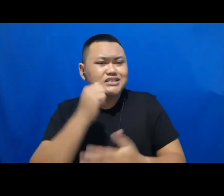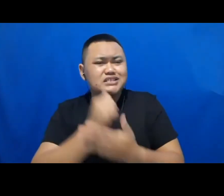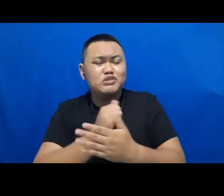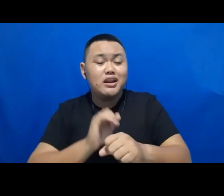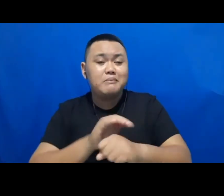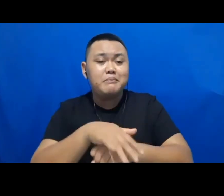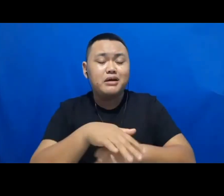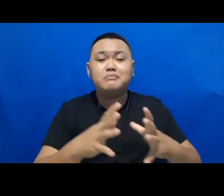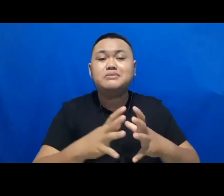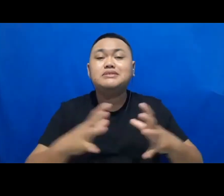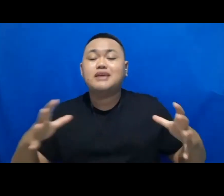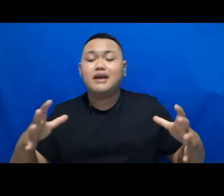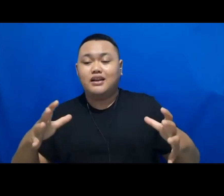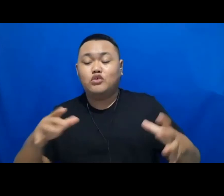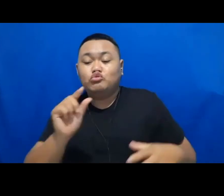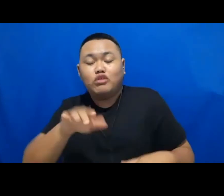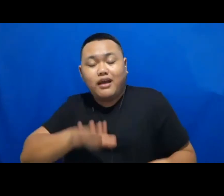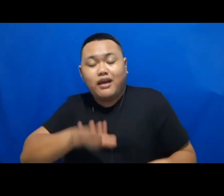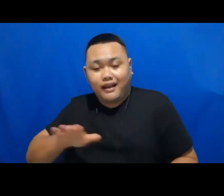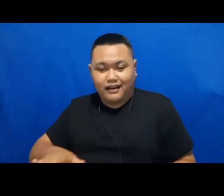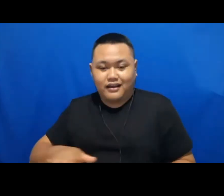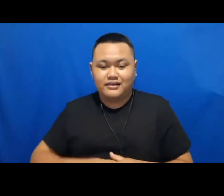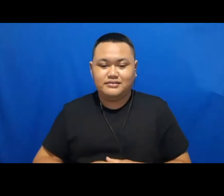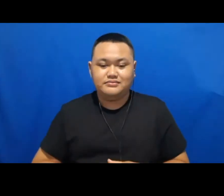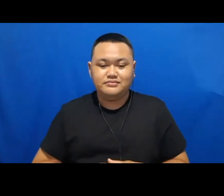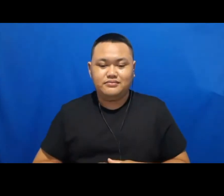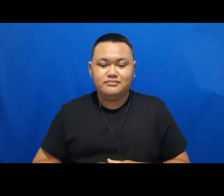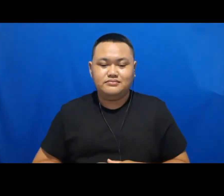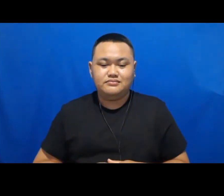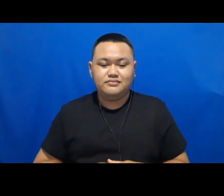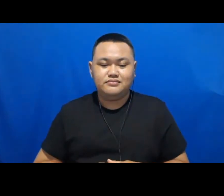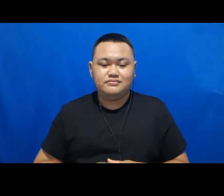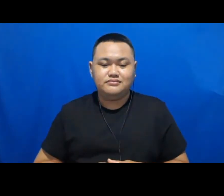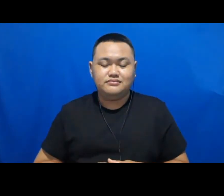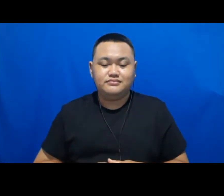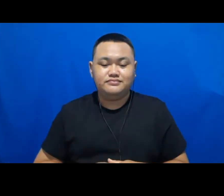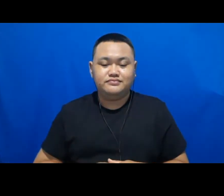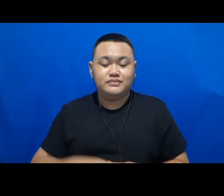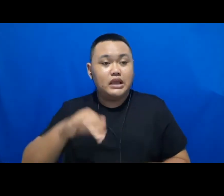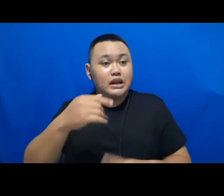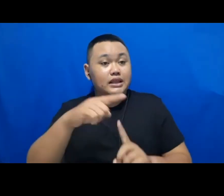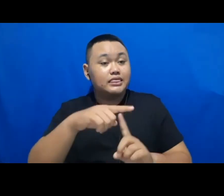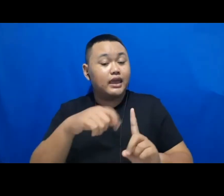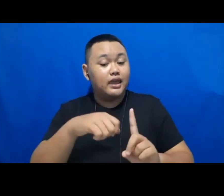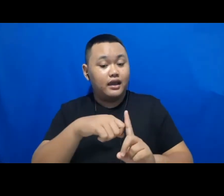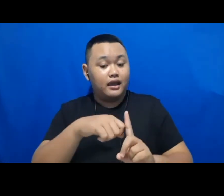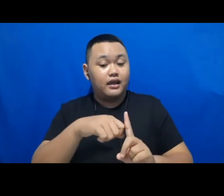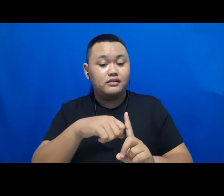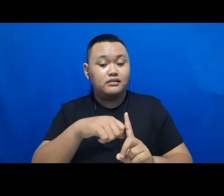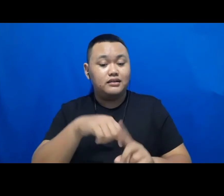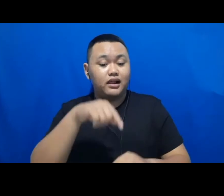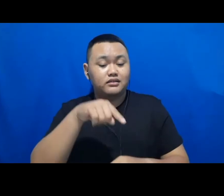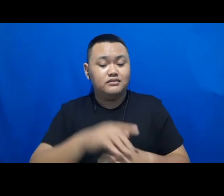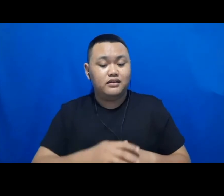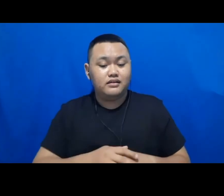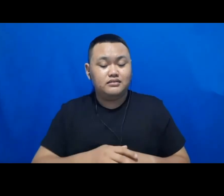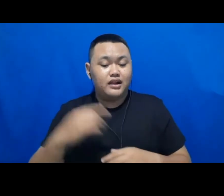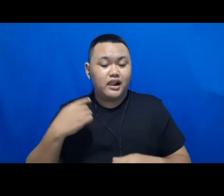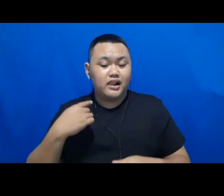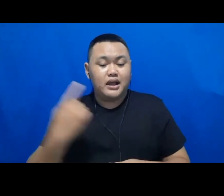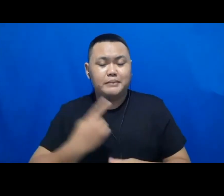di sekolah, bahkan sudah terjadi, maka kami mengadakan intervensi. Jadi intervensi yang pernah kami lakukan